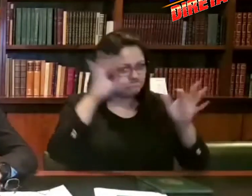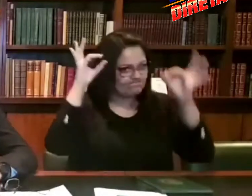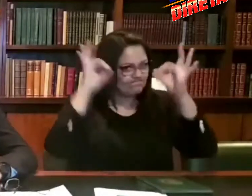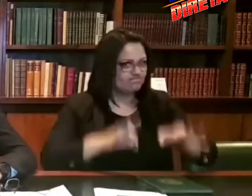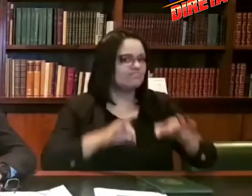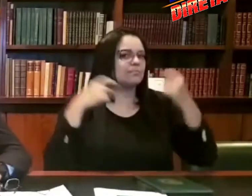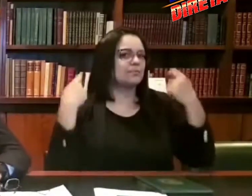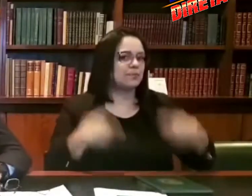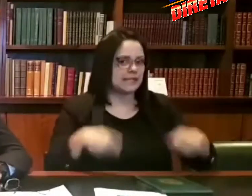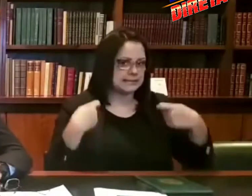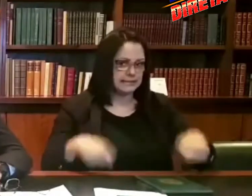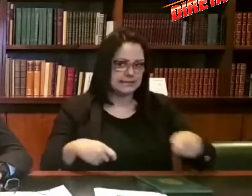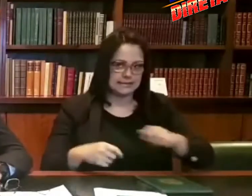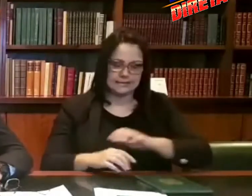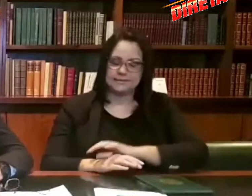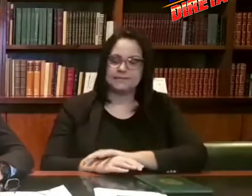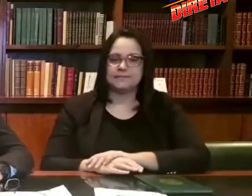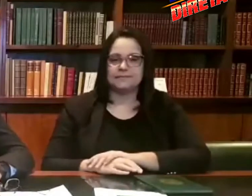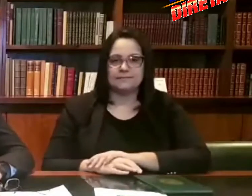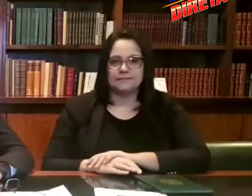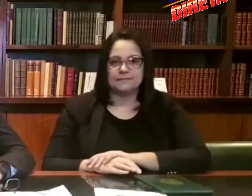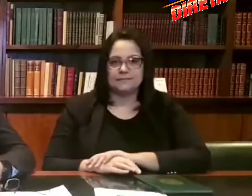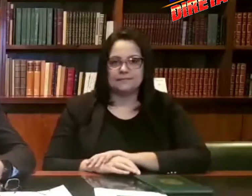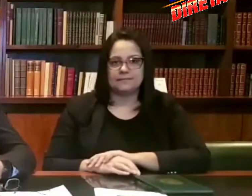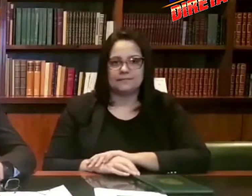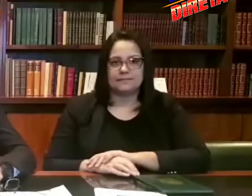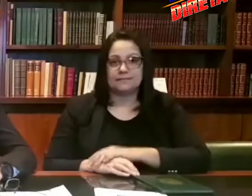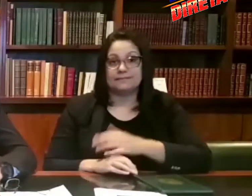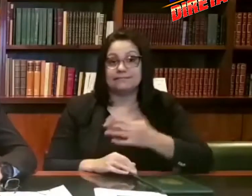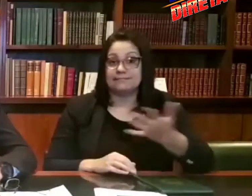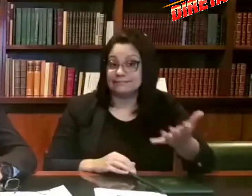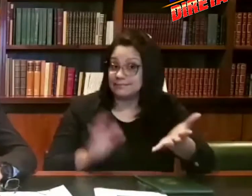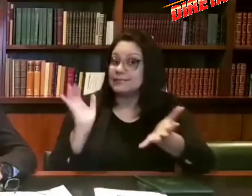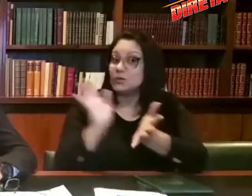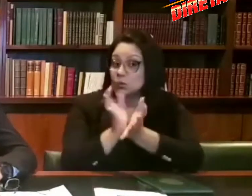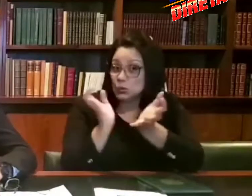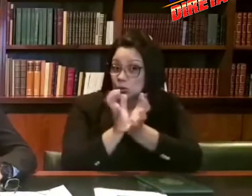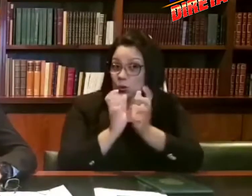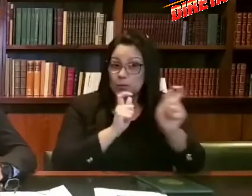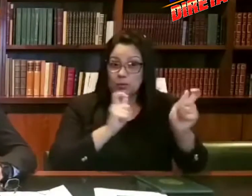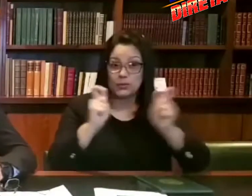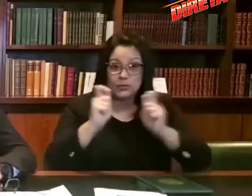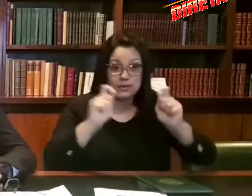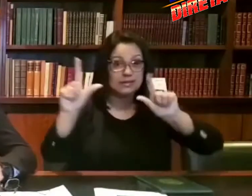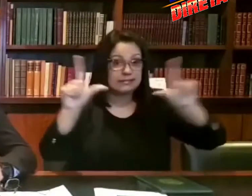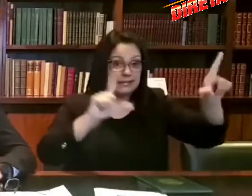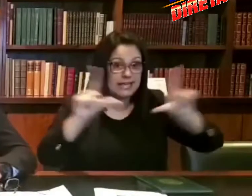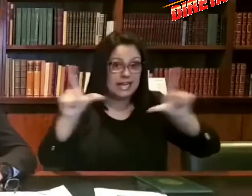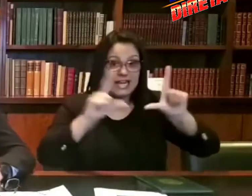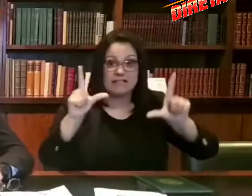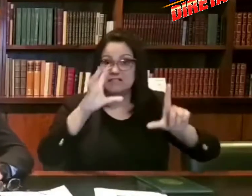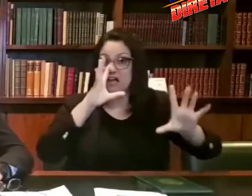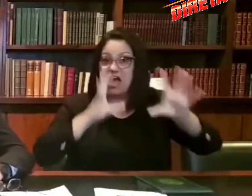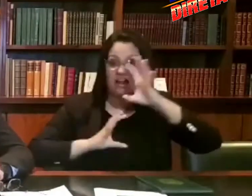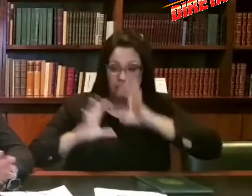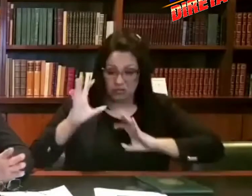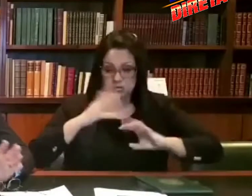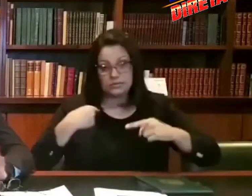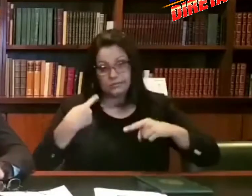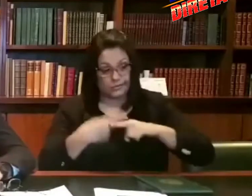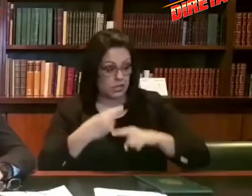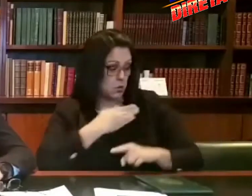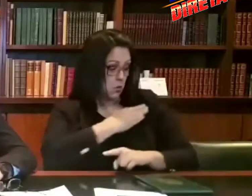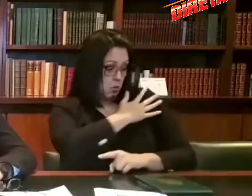presidente. Tá. Também a imprensa bateu muito, né? Porque eu sou o capitão do Exército, Militares receberam irregularmente